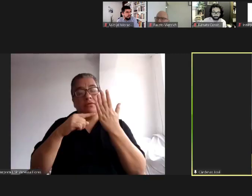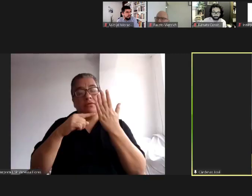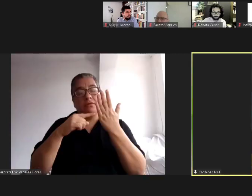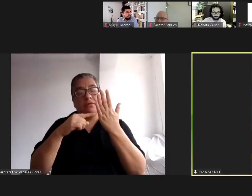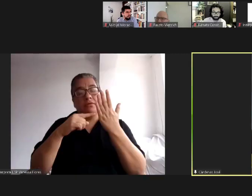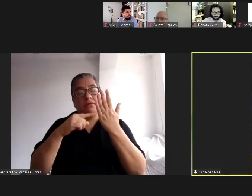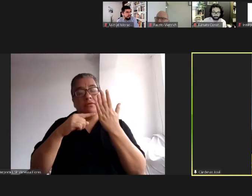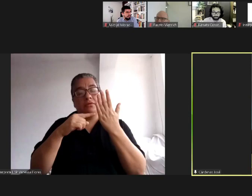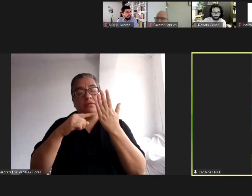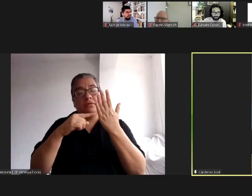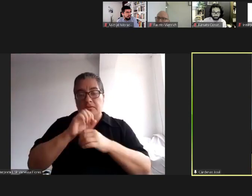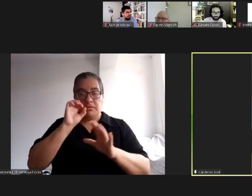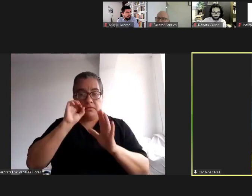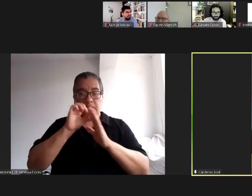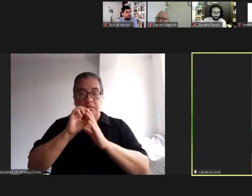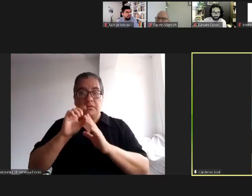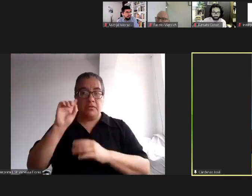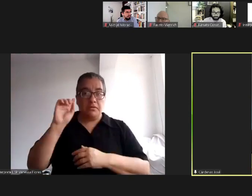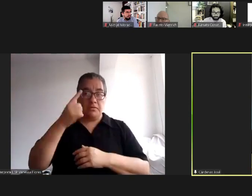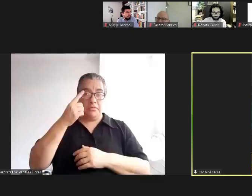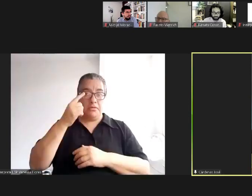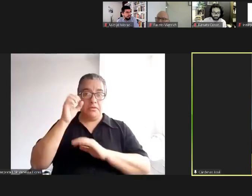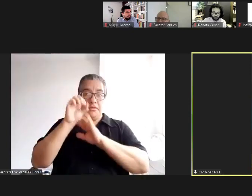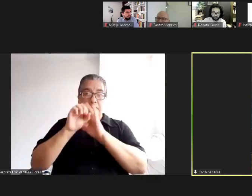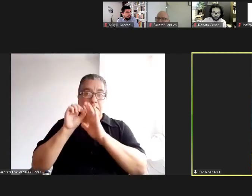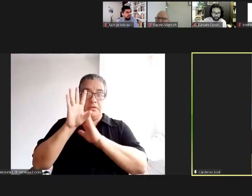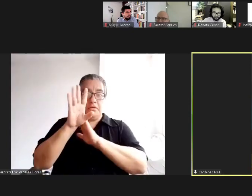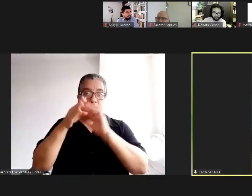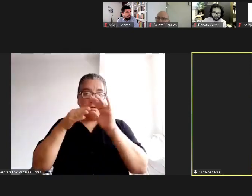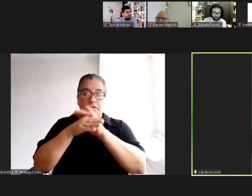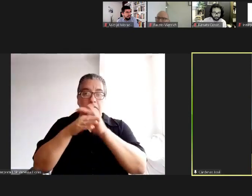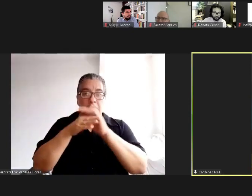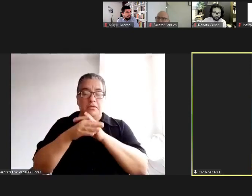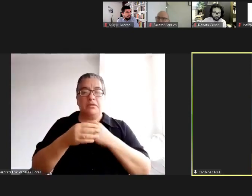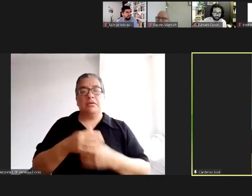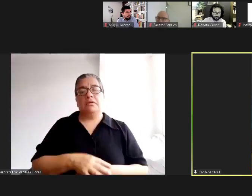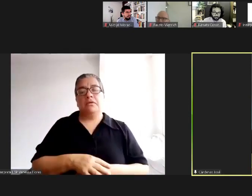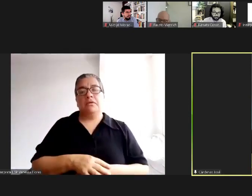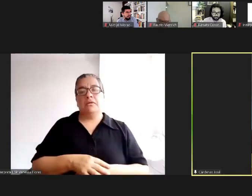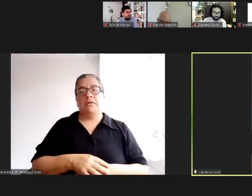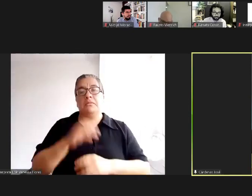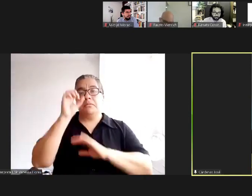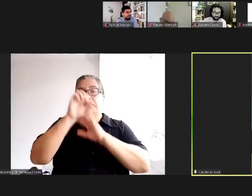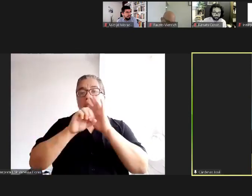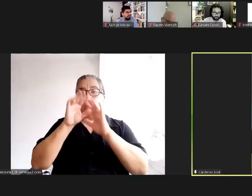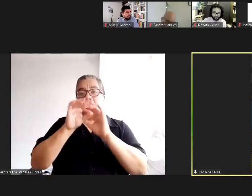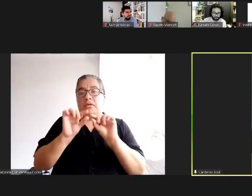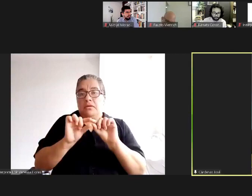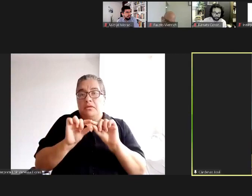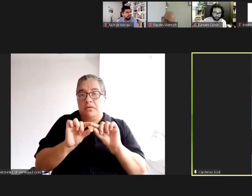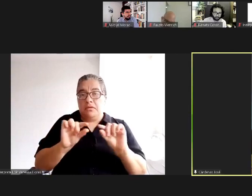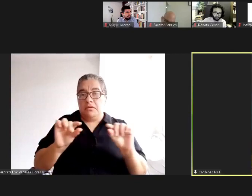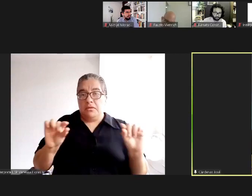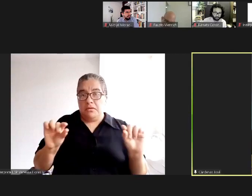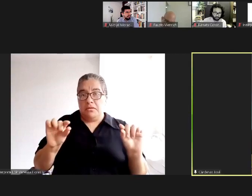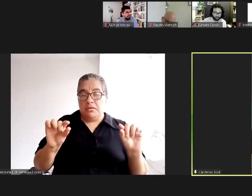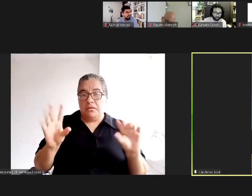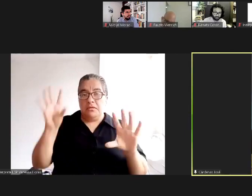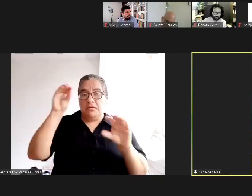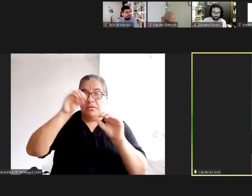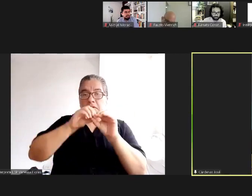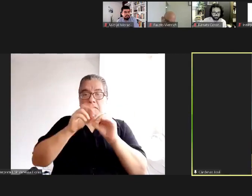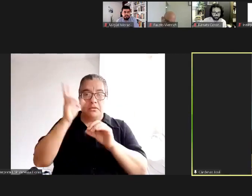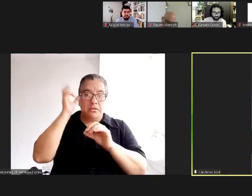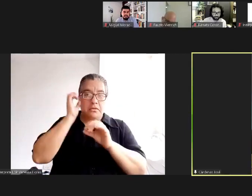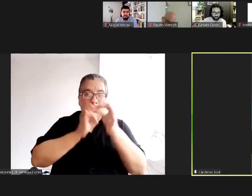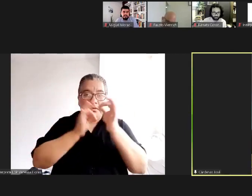ejemplo, exhibimos en la primera edición, exhibimos películas que tenían la audiodescripción y el subtitulado insertos en la misma. En la